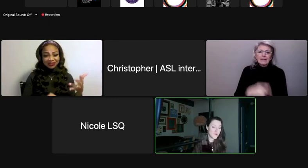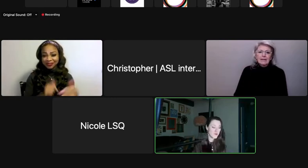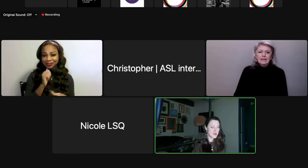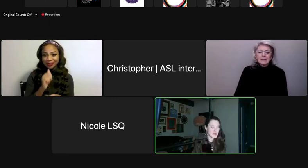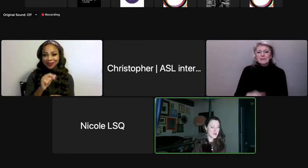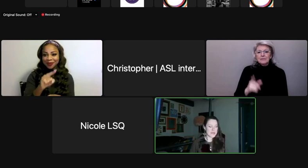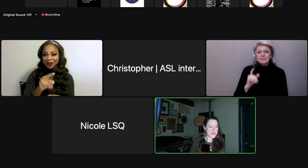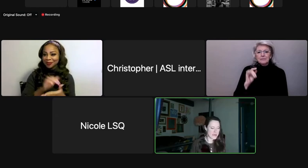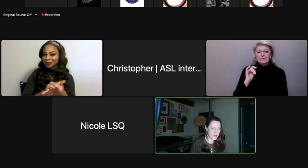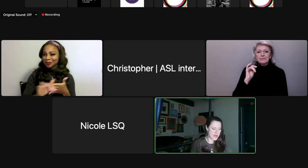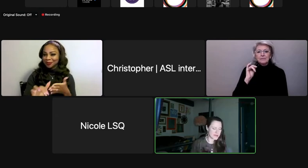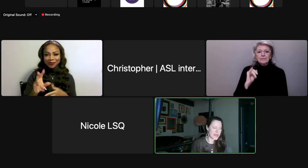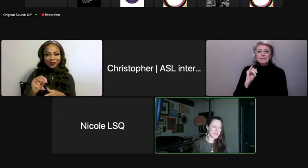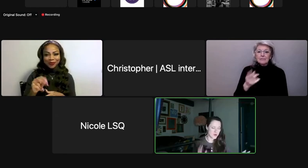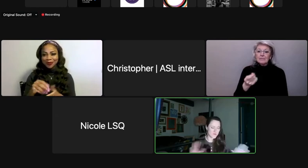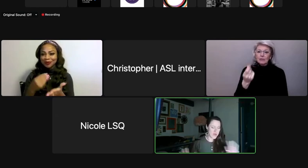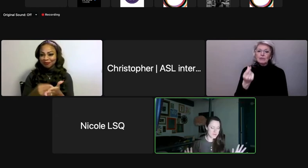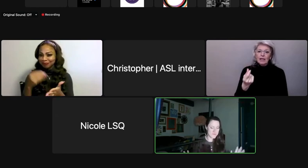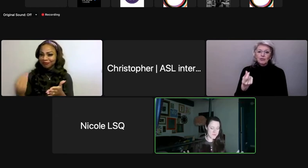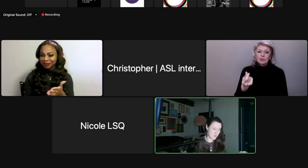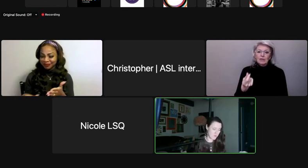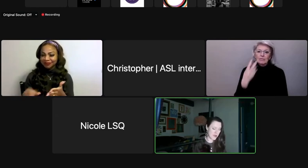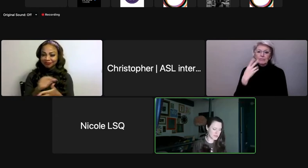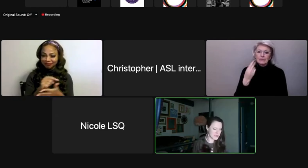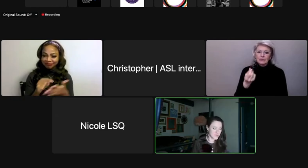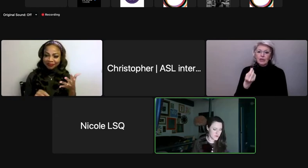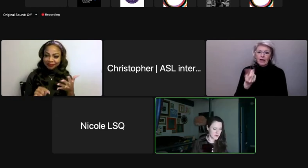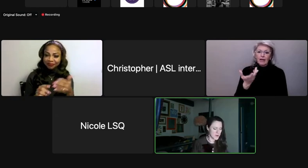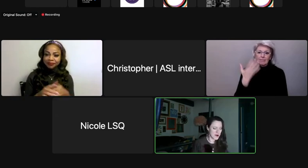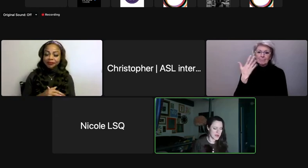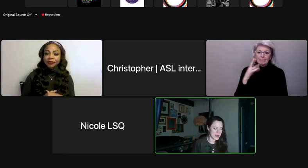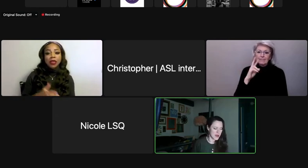et ça coûte des sous ça aussi c'est vrai